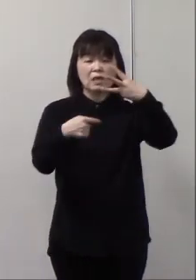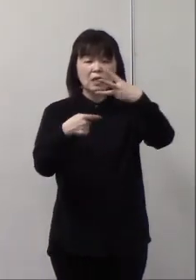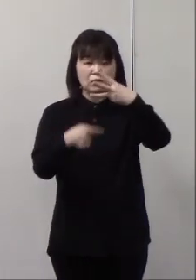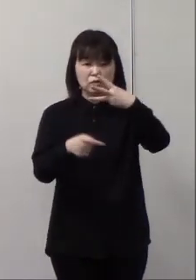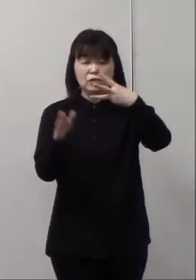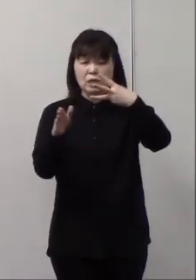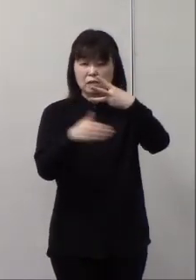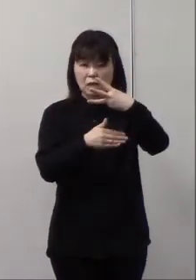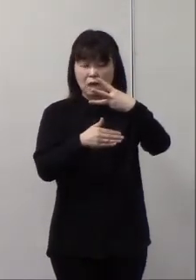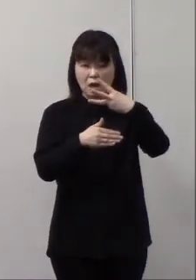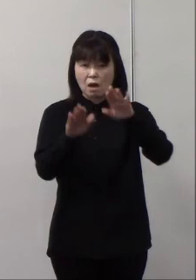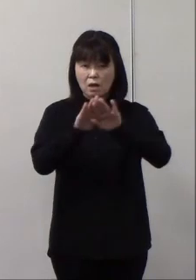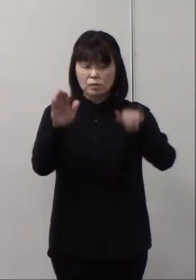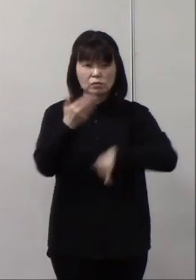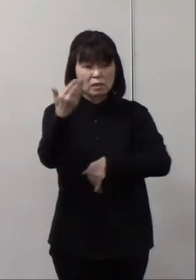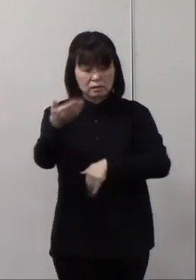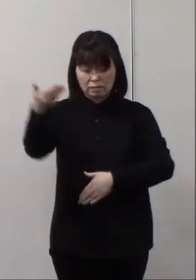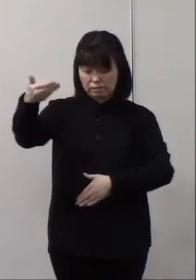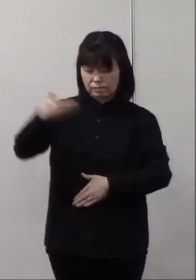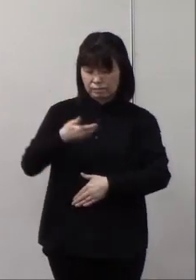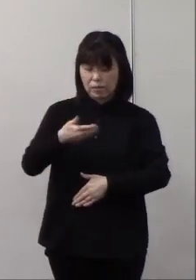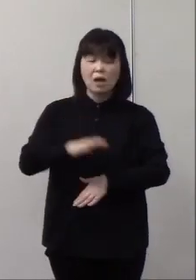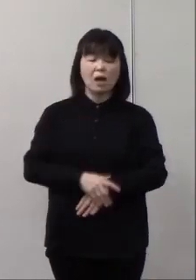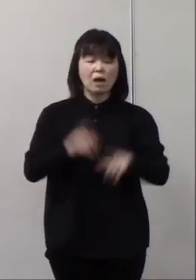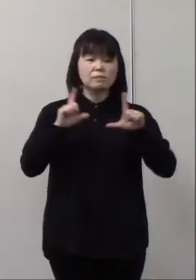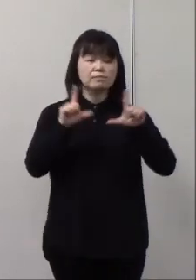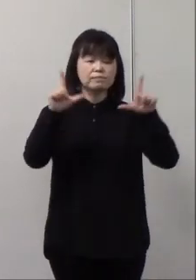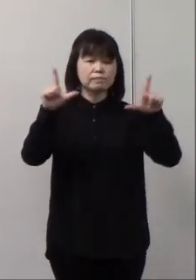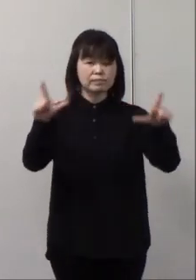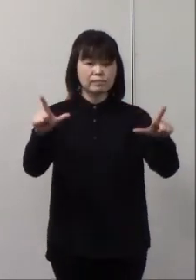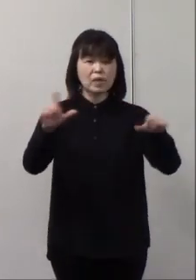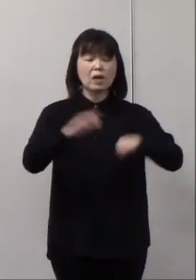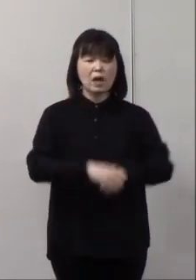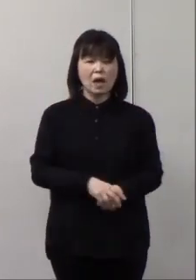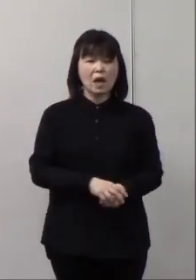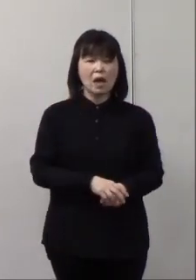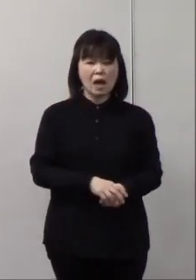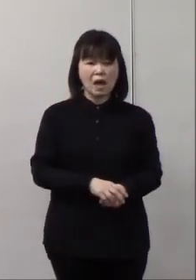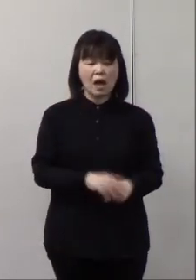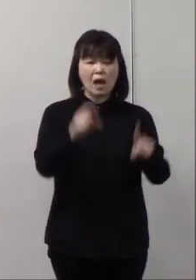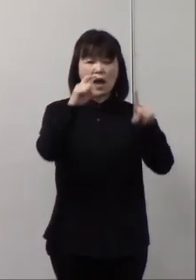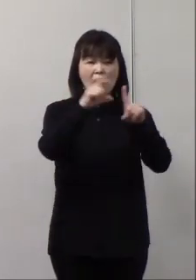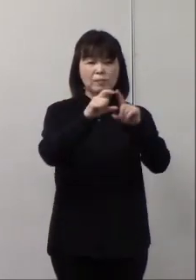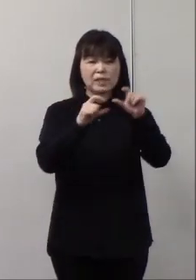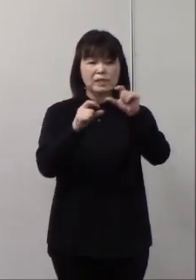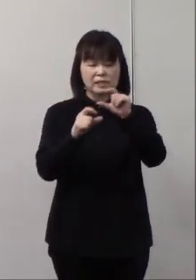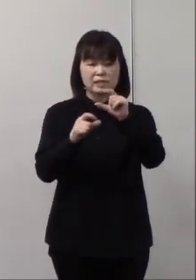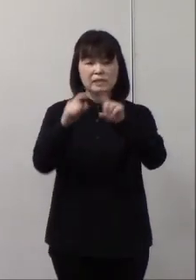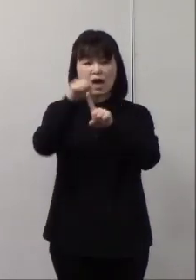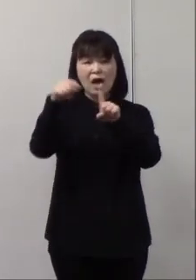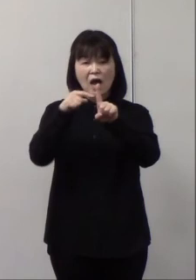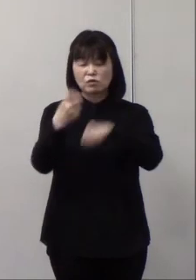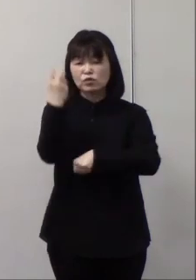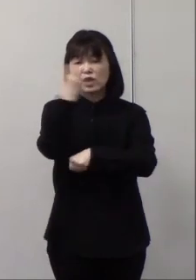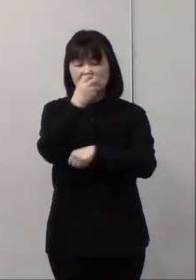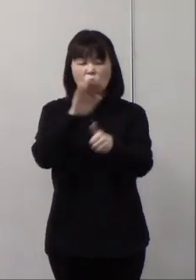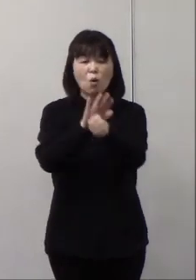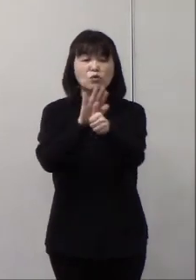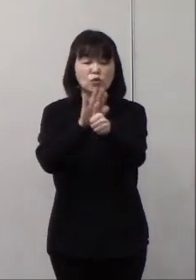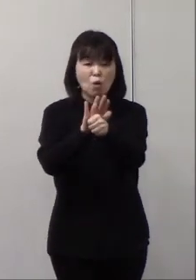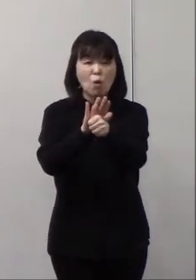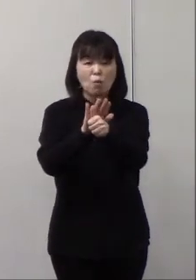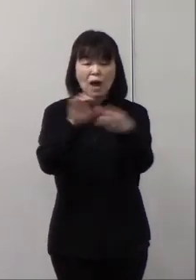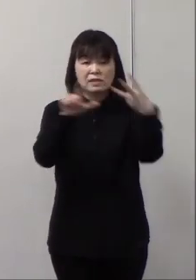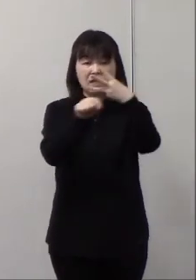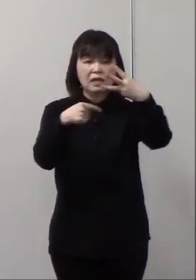助はその3月1日というより先ほど説明しましたが、その1日から